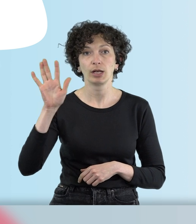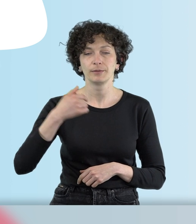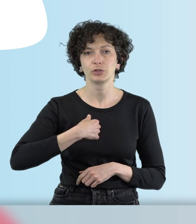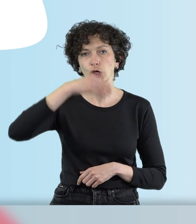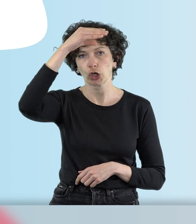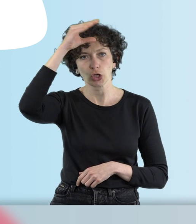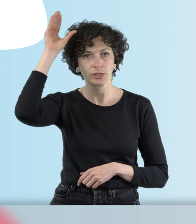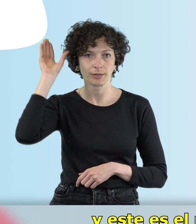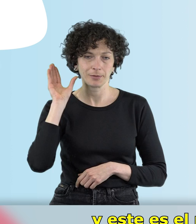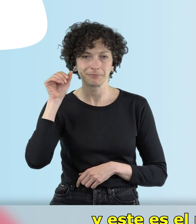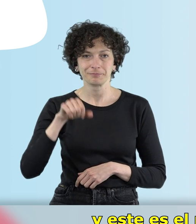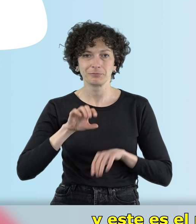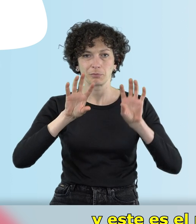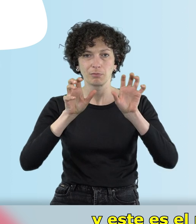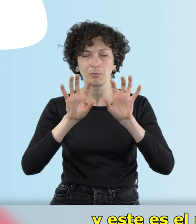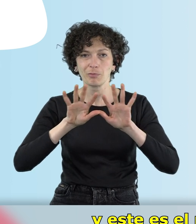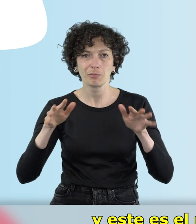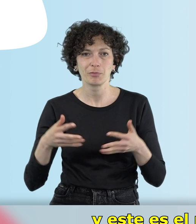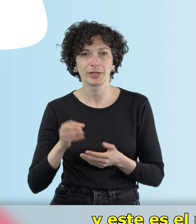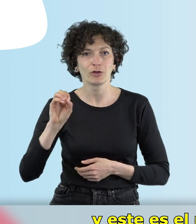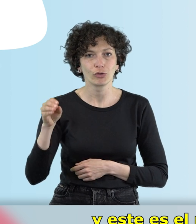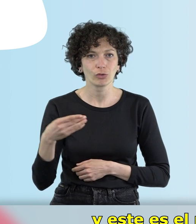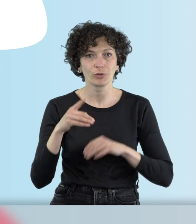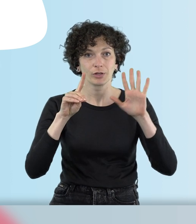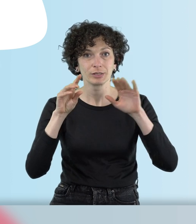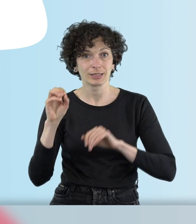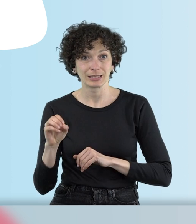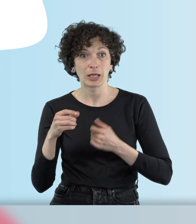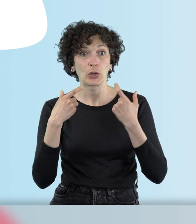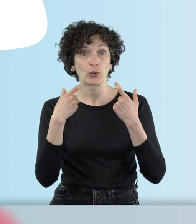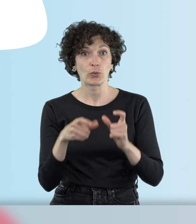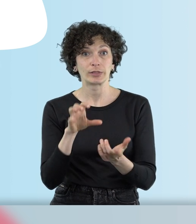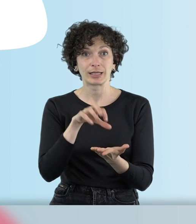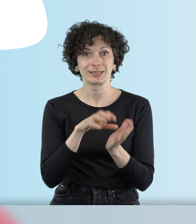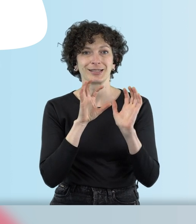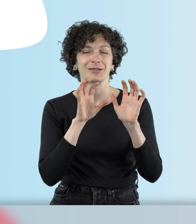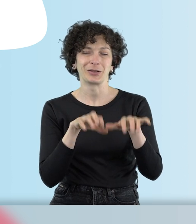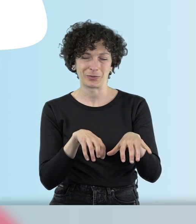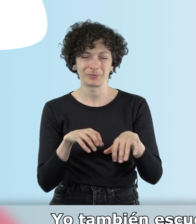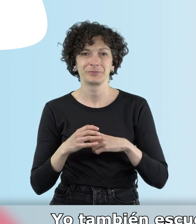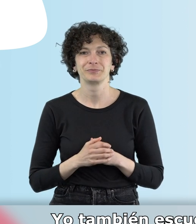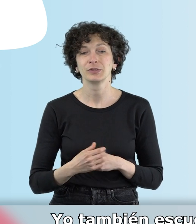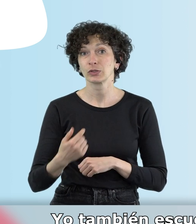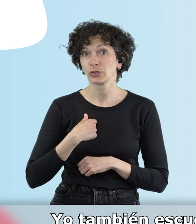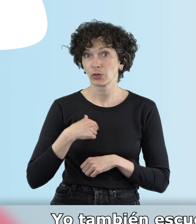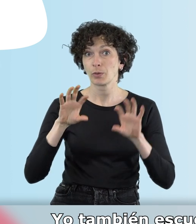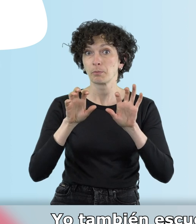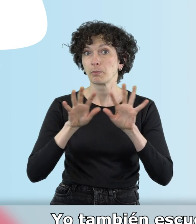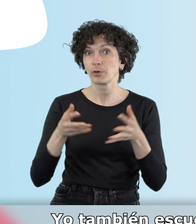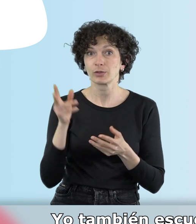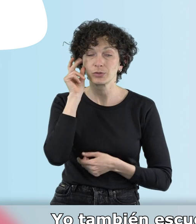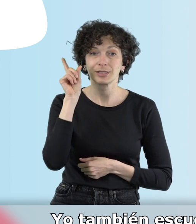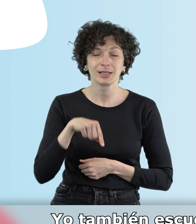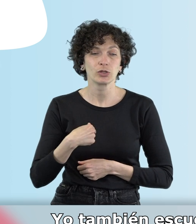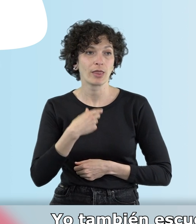Hola, soy Concha Chamorro y este es el podcast del Club de los 60 de la Junta de Castilla y León. Yo también